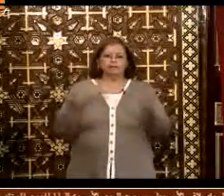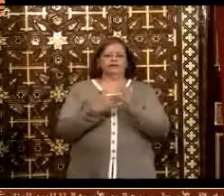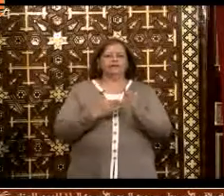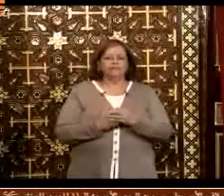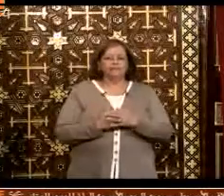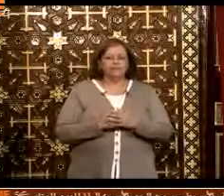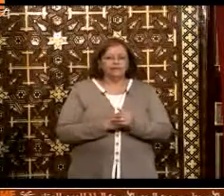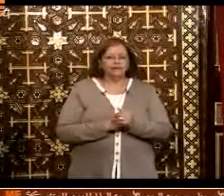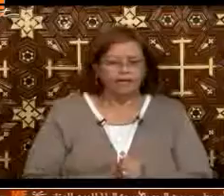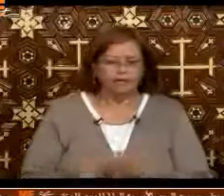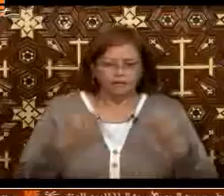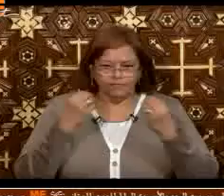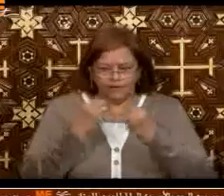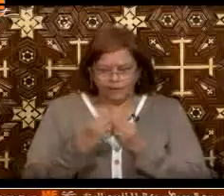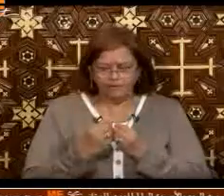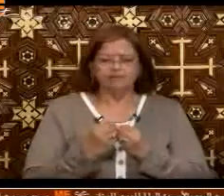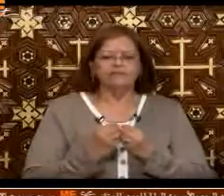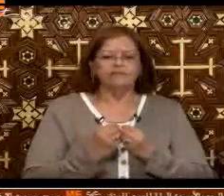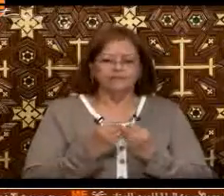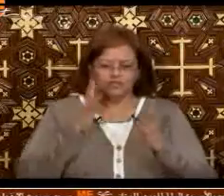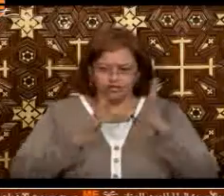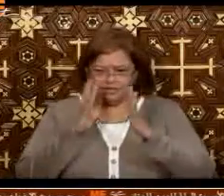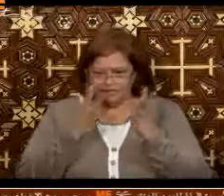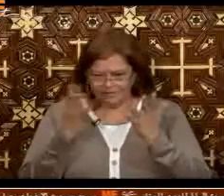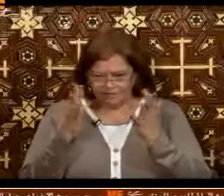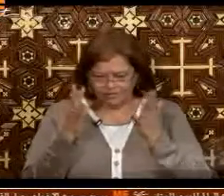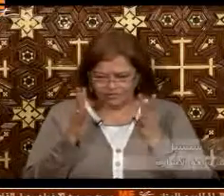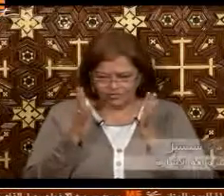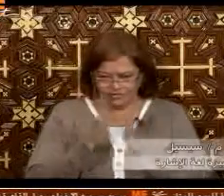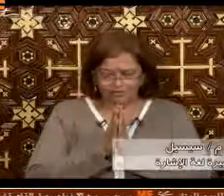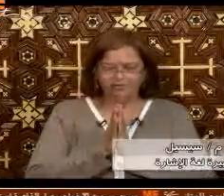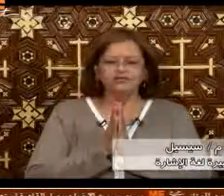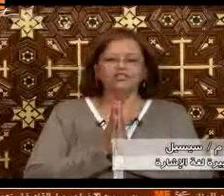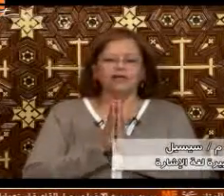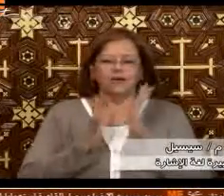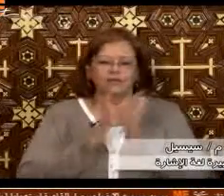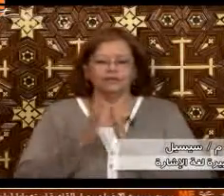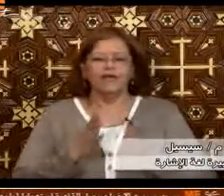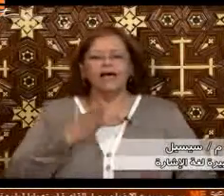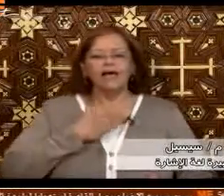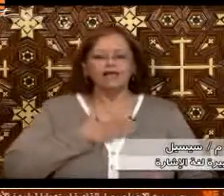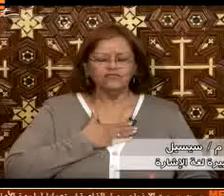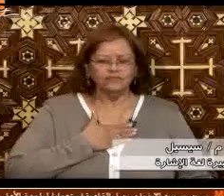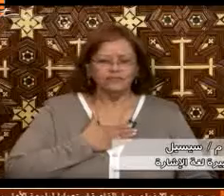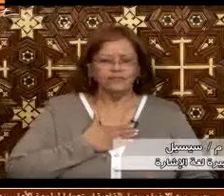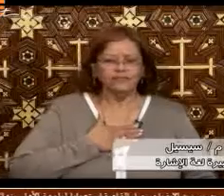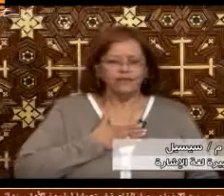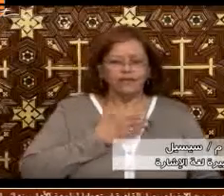للاخر مع بعض. ايدينا واشارتنا نشتغل مع بعض. الف